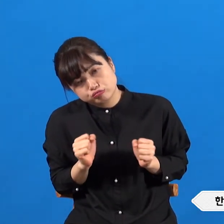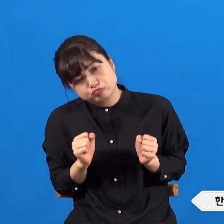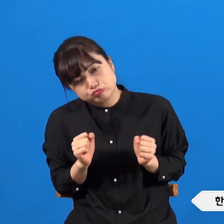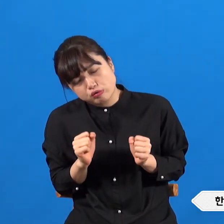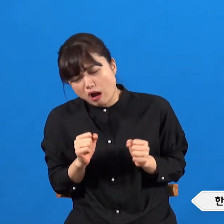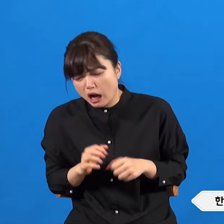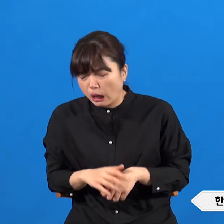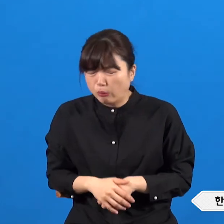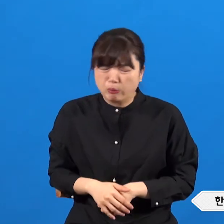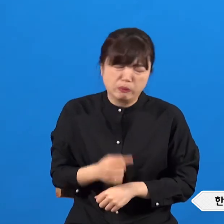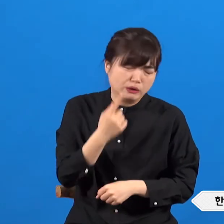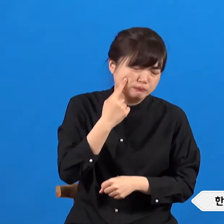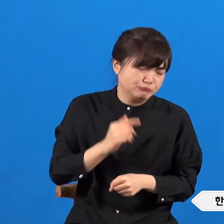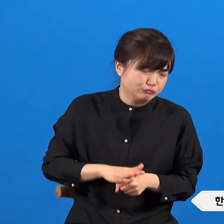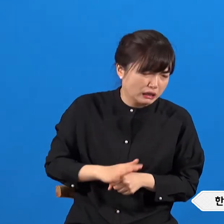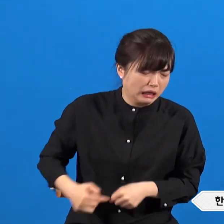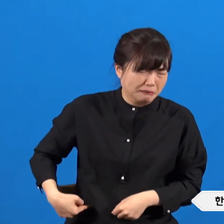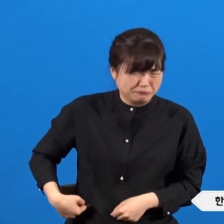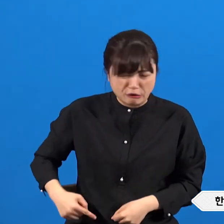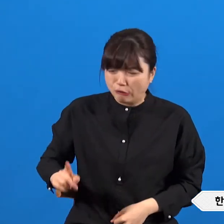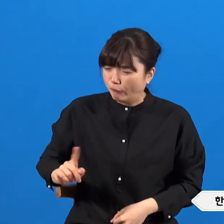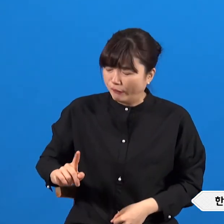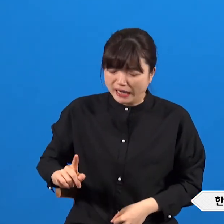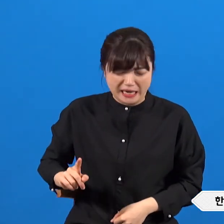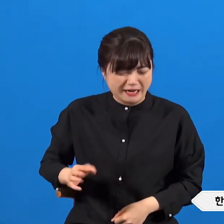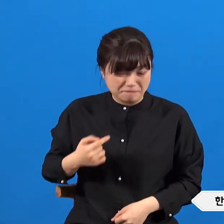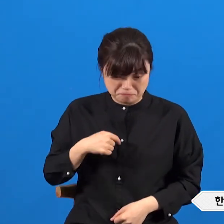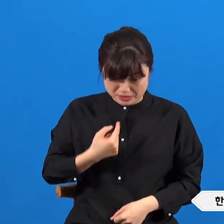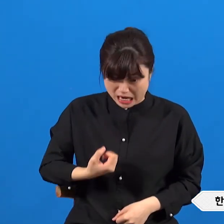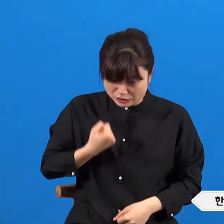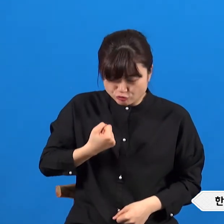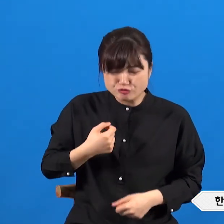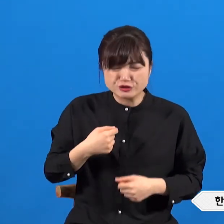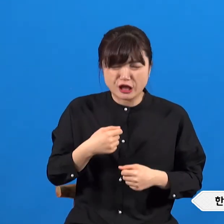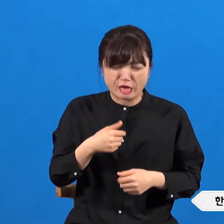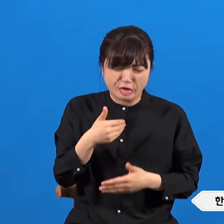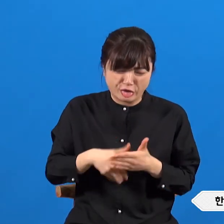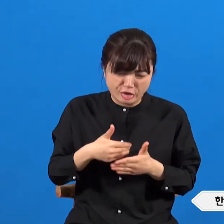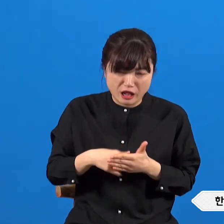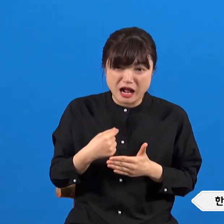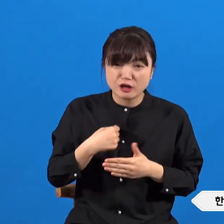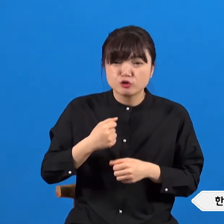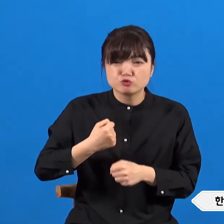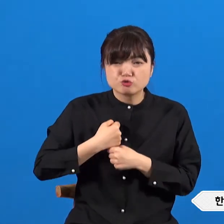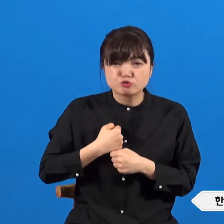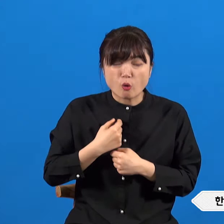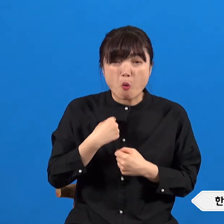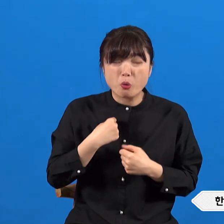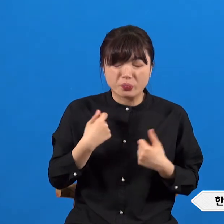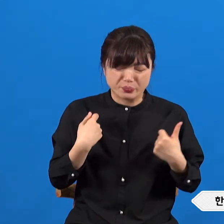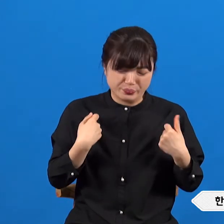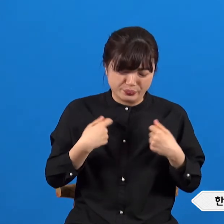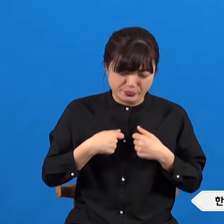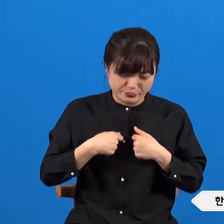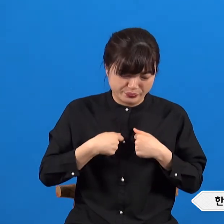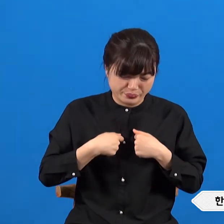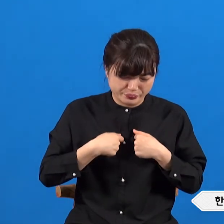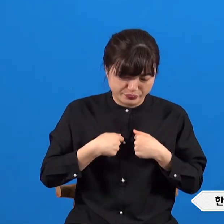너무 불쌍해서 자기가 입고 있던 그 낡고 헤어진 군인